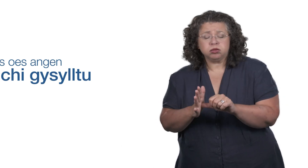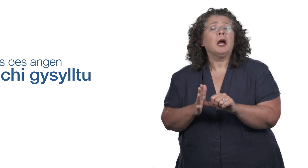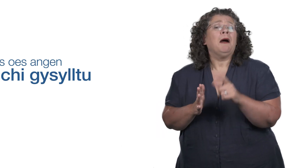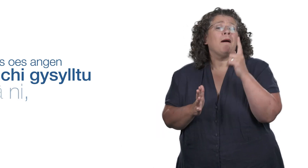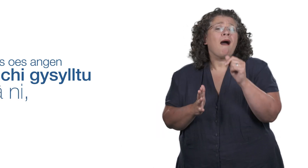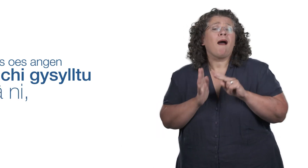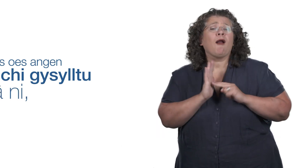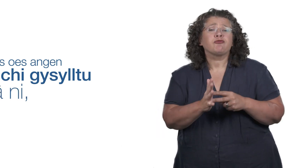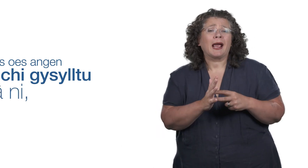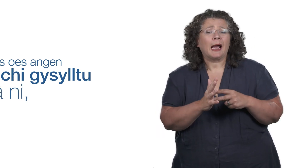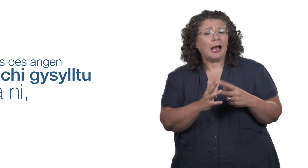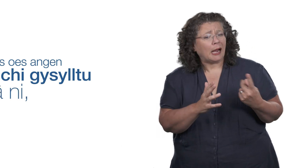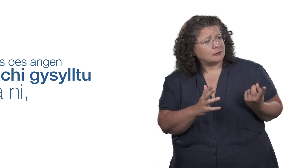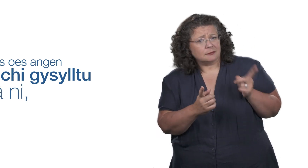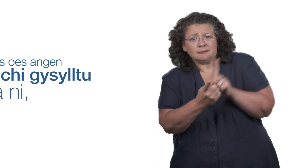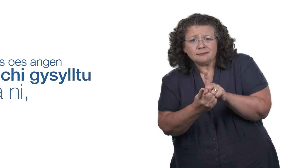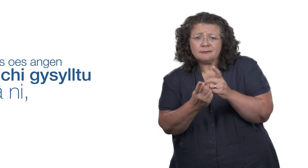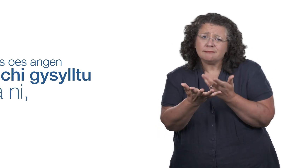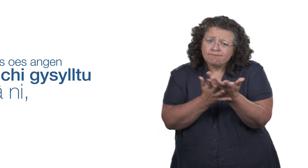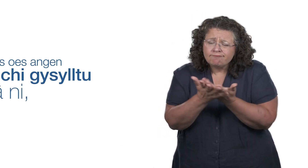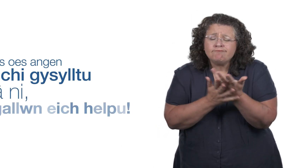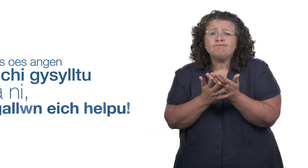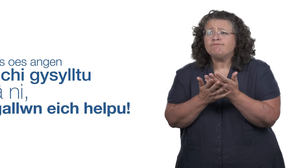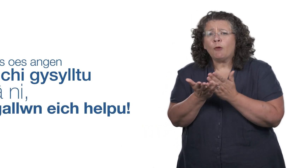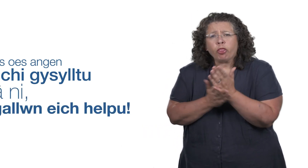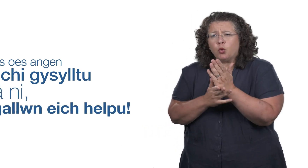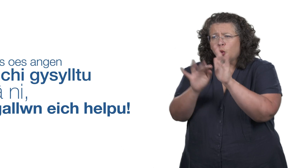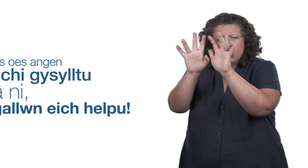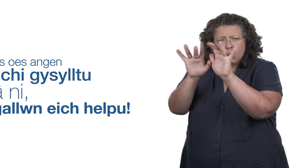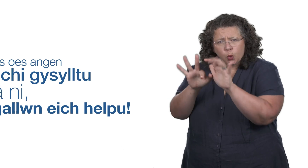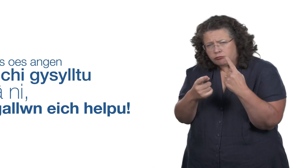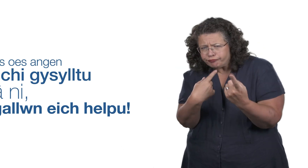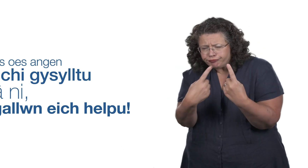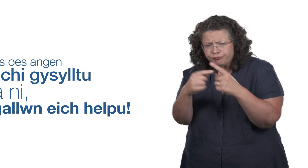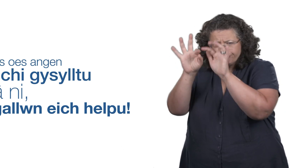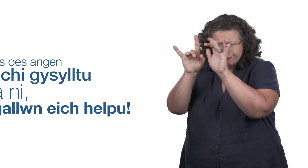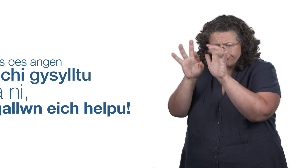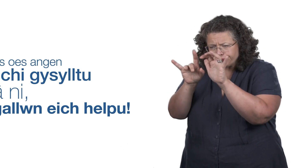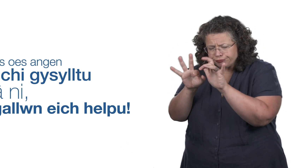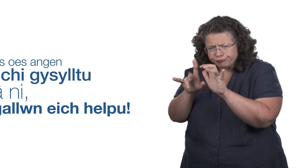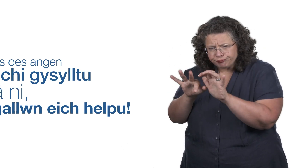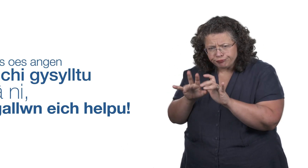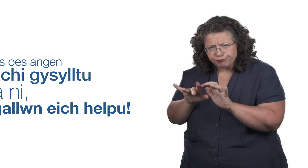cael trafferth llenwi'r ffurflen eich hun, gallwn drefnu i rywun fynd drwyddo gyda chi a chwblhau ar eich ran.